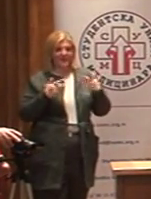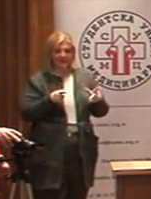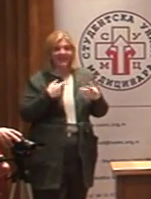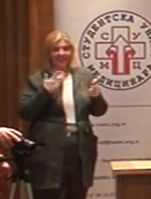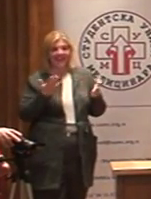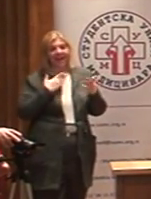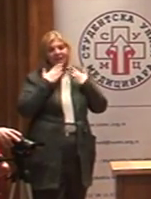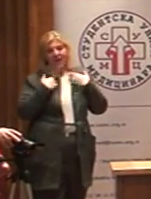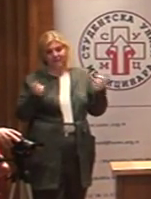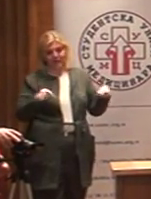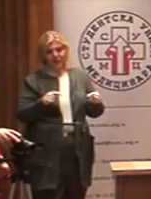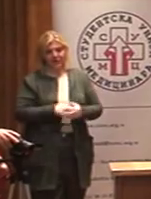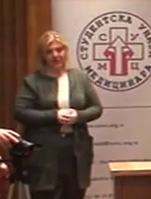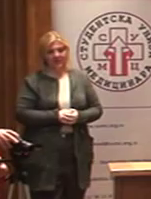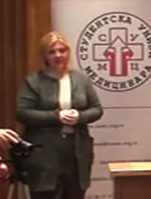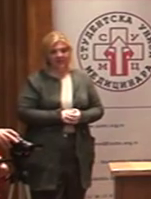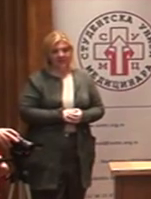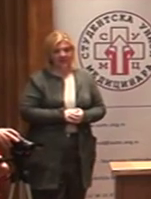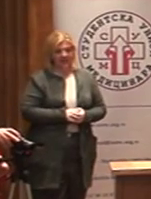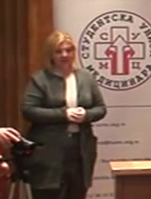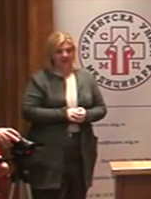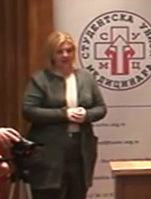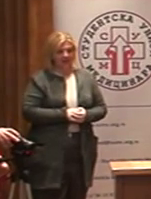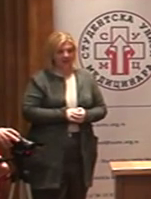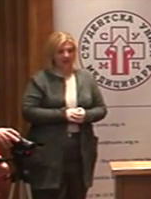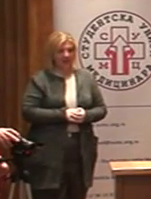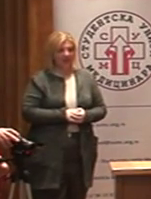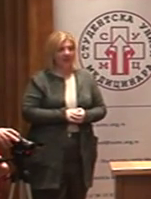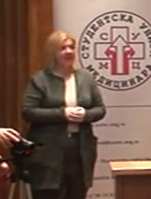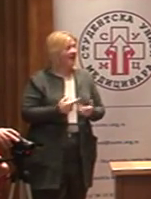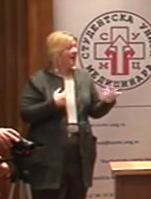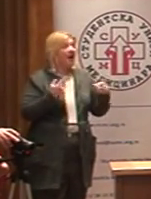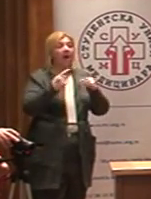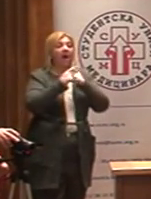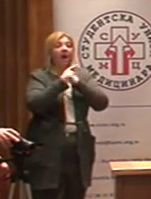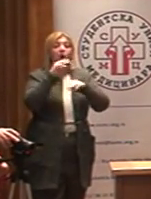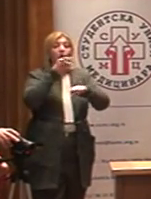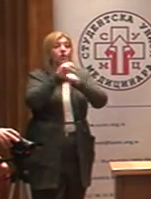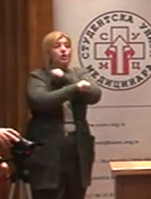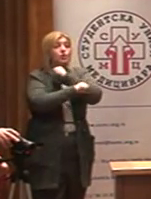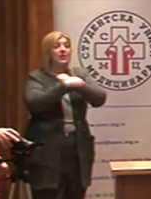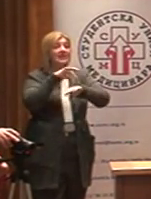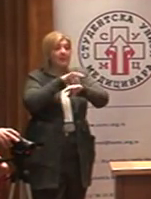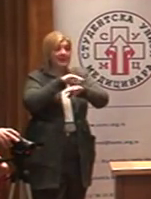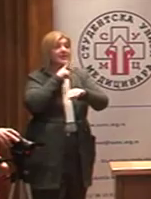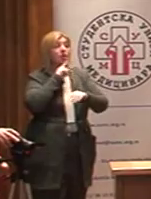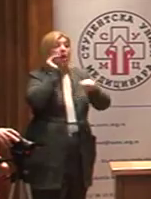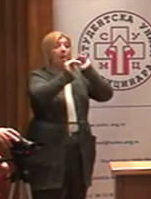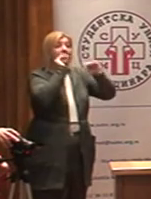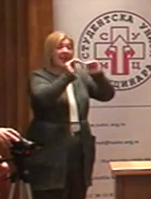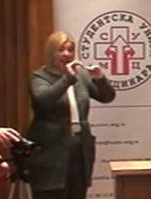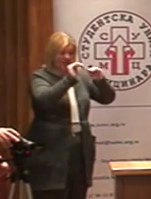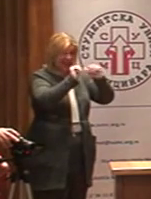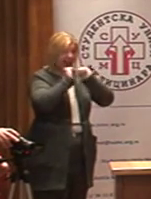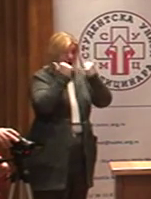još jednom što ste došli. Nadam se da svi dobili primjera knjige. Želim da poručim studentima medicine koji su se prijavili za radionicu i koji žele da